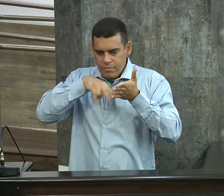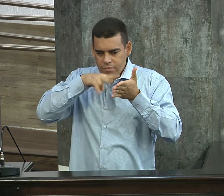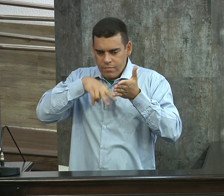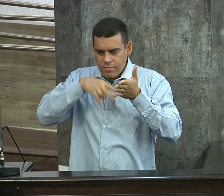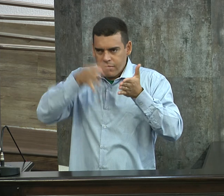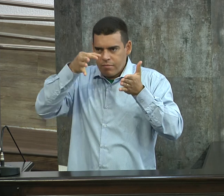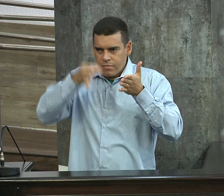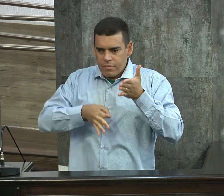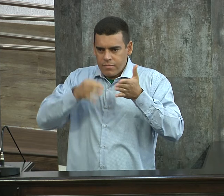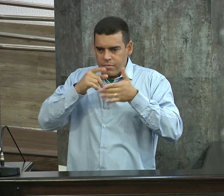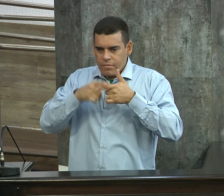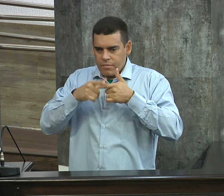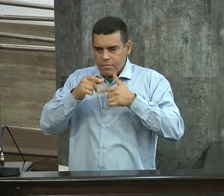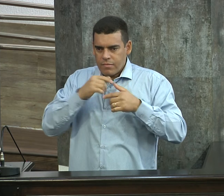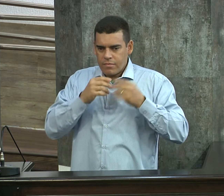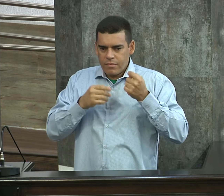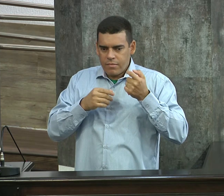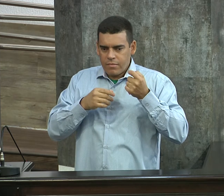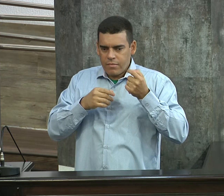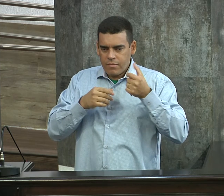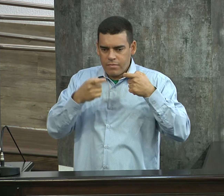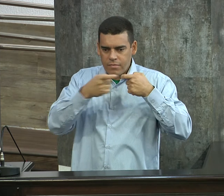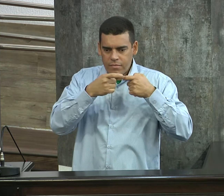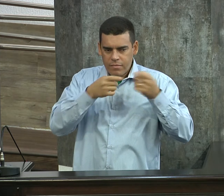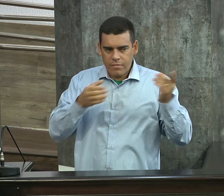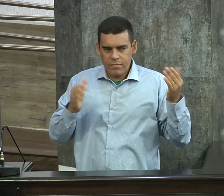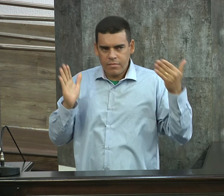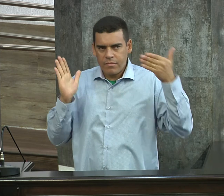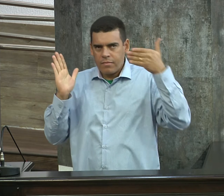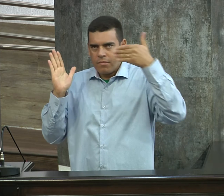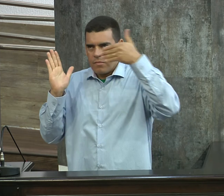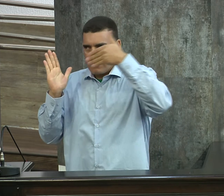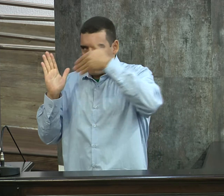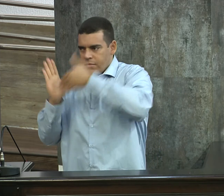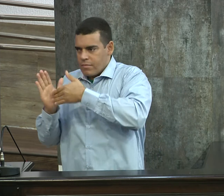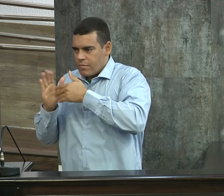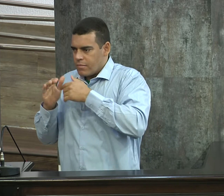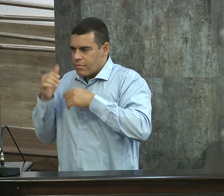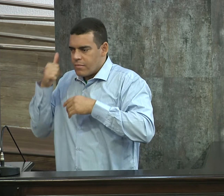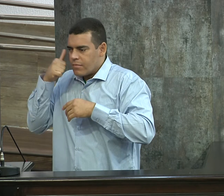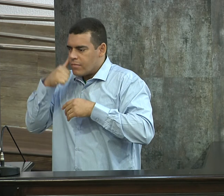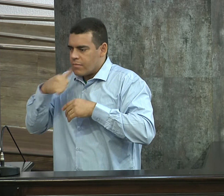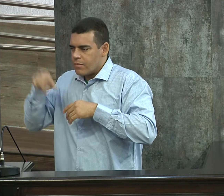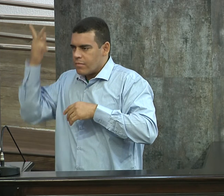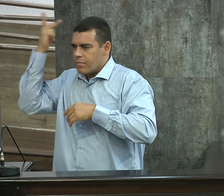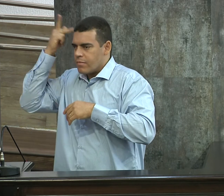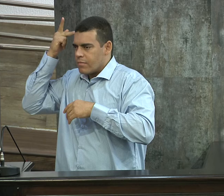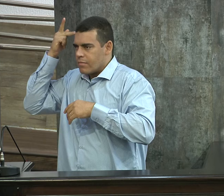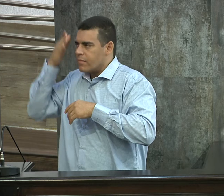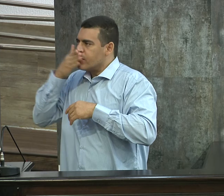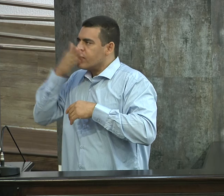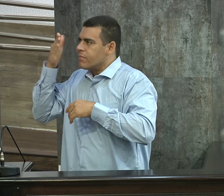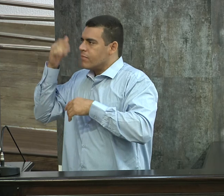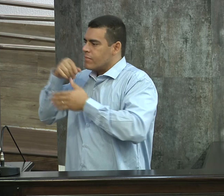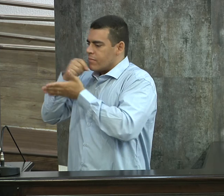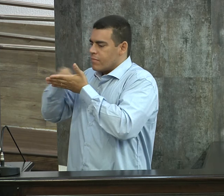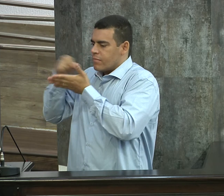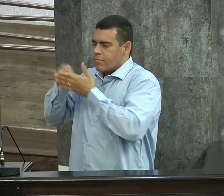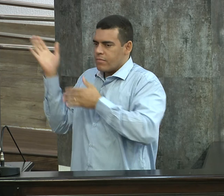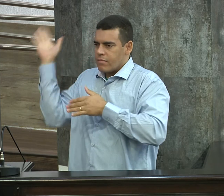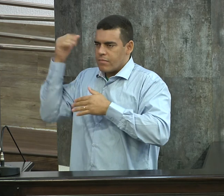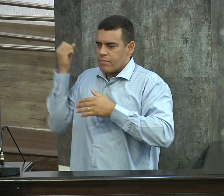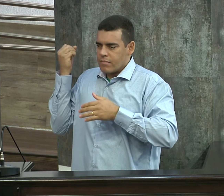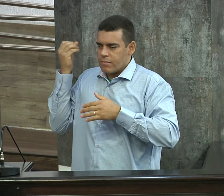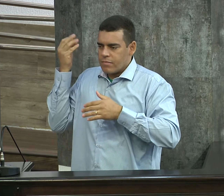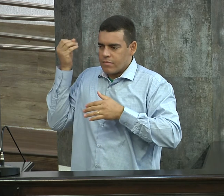algumas percepções, né? Que a minha visão estava ficando um pouco mais complicada. E aí foi também que minha mãe me levou para